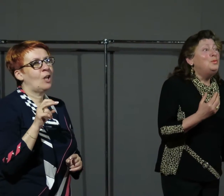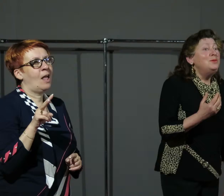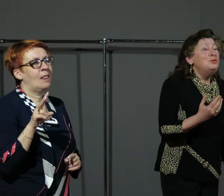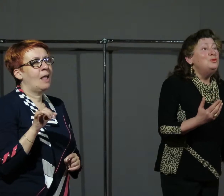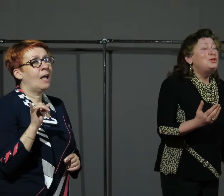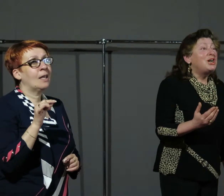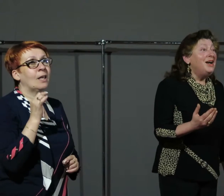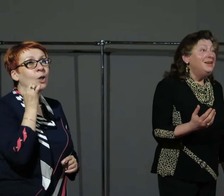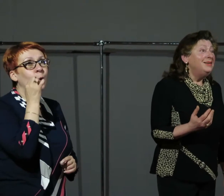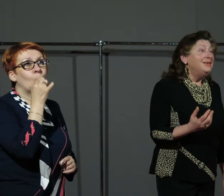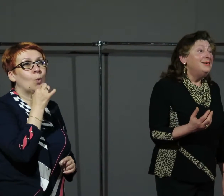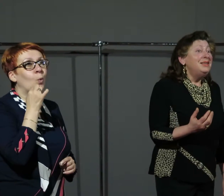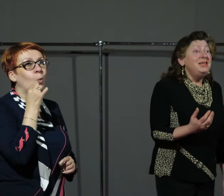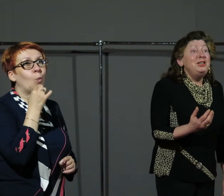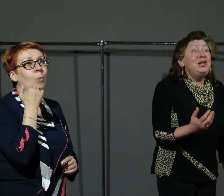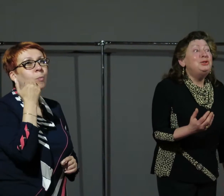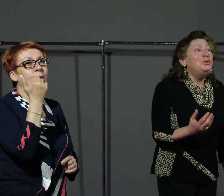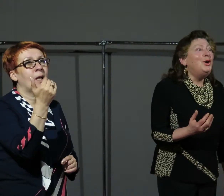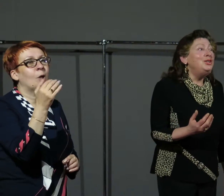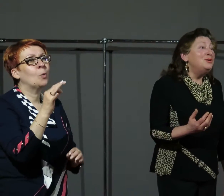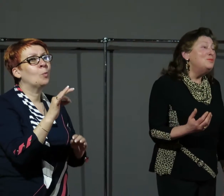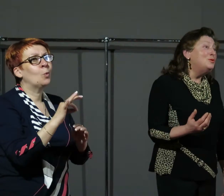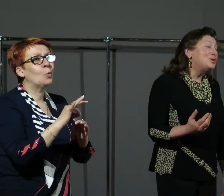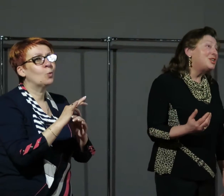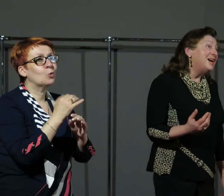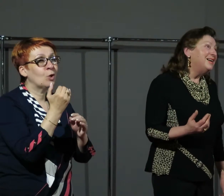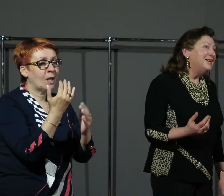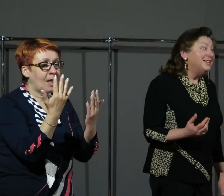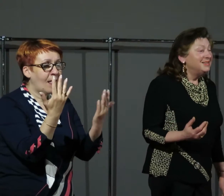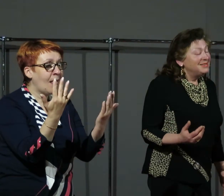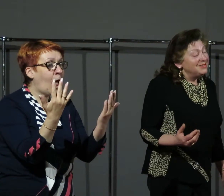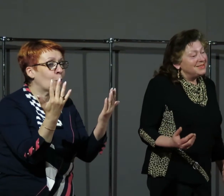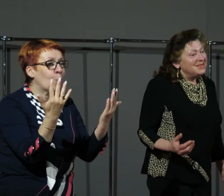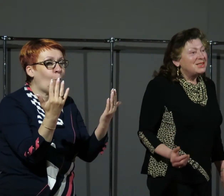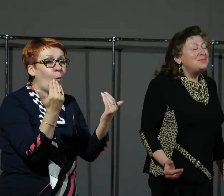И губы мужа, и ладони мужа,